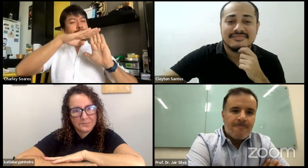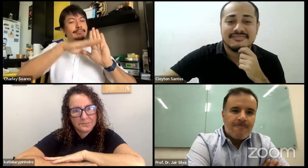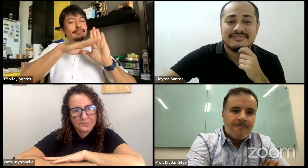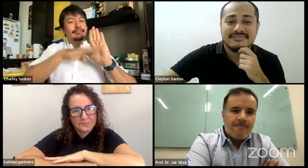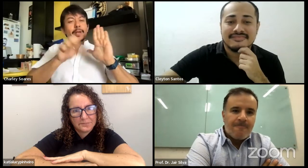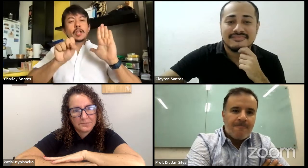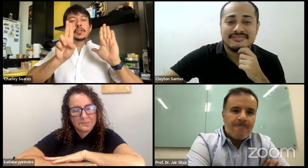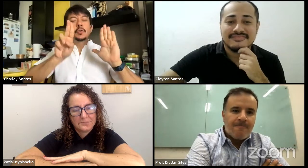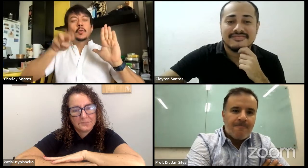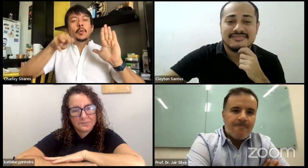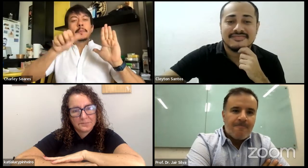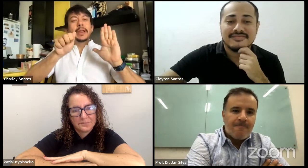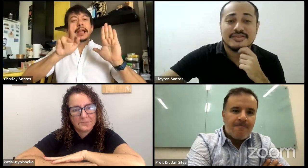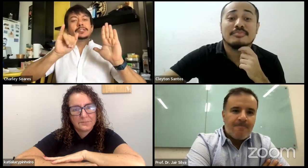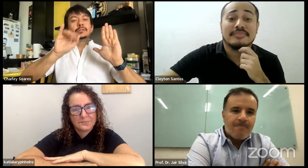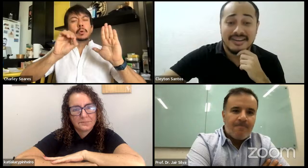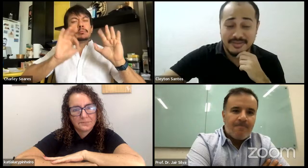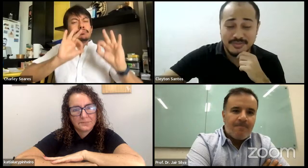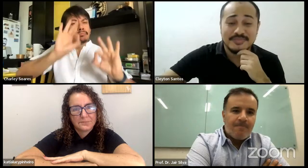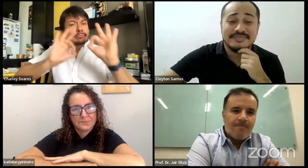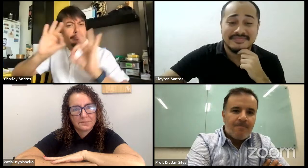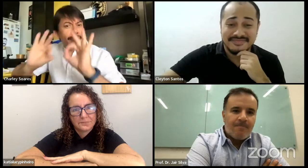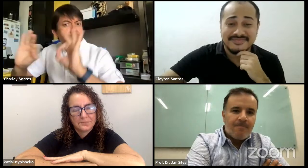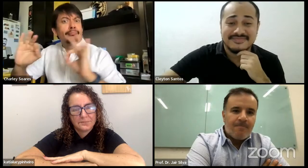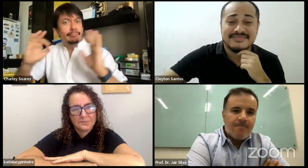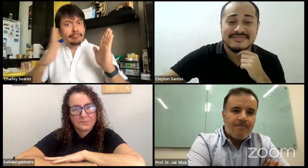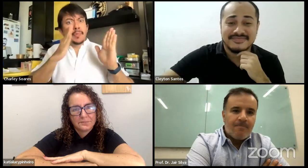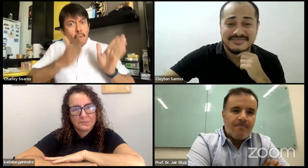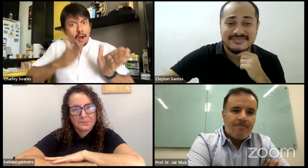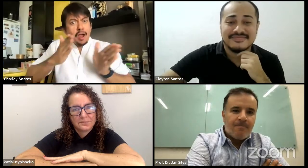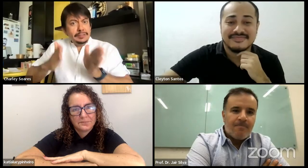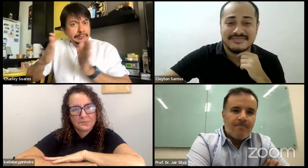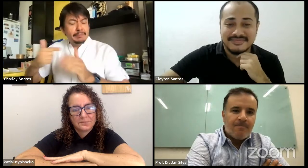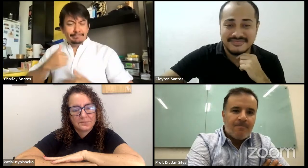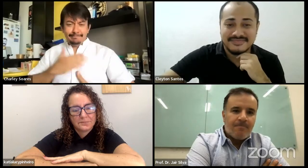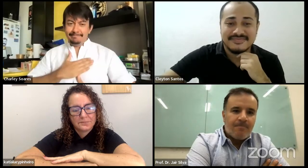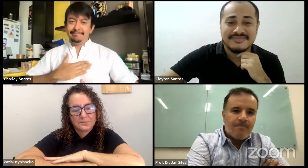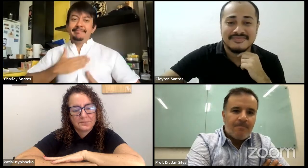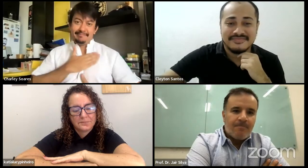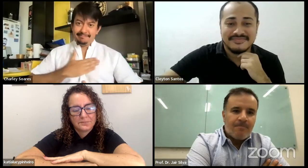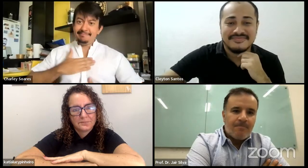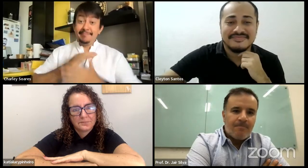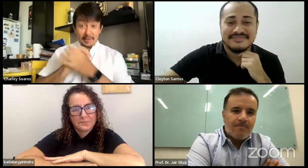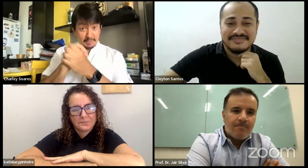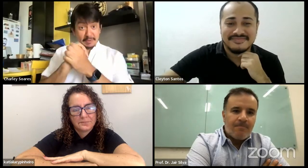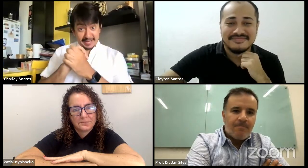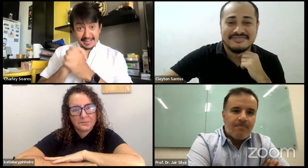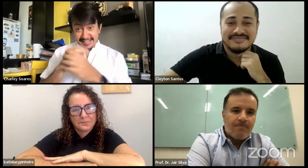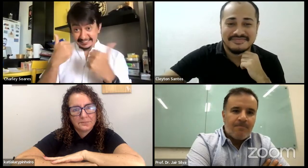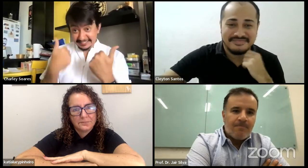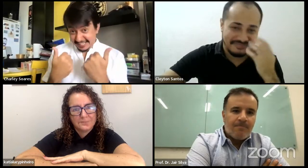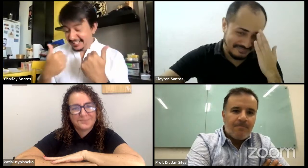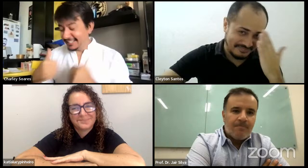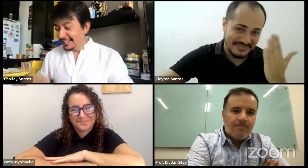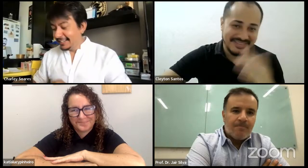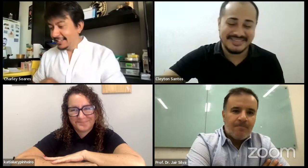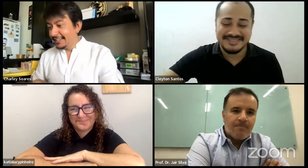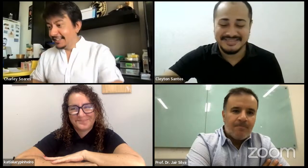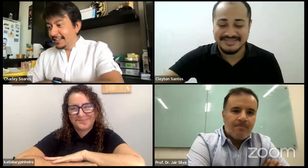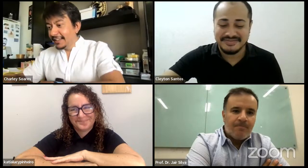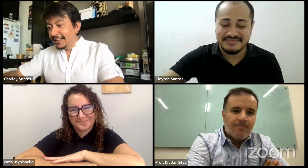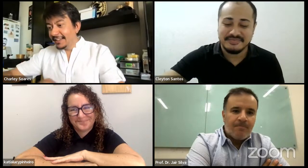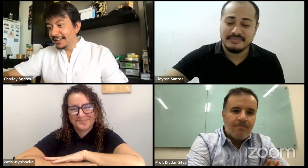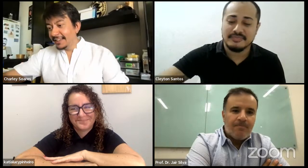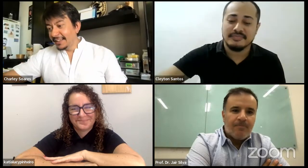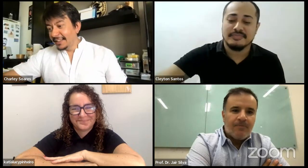dissertação, não tinha nenhuma ponta solta, né? Eu gostei muito do sumário também da sua dissertação, fiquei muito feliz e